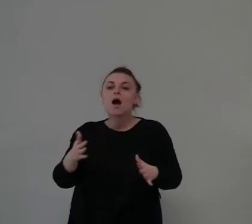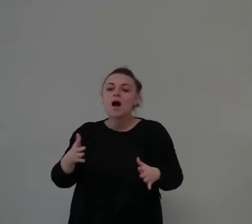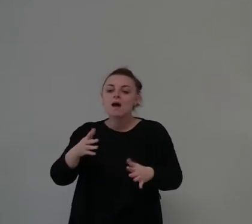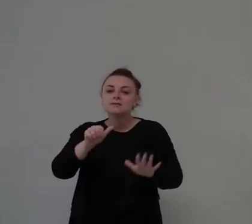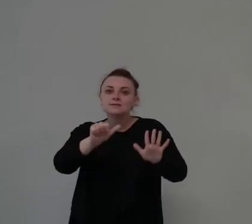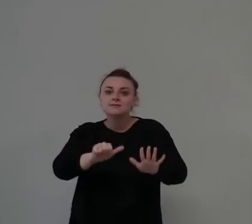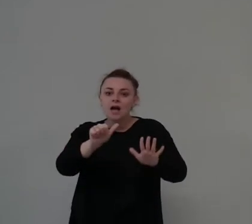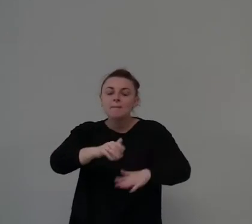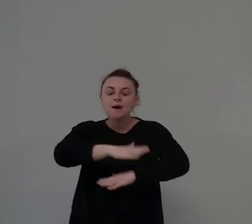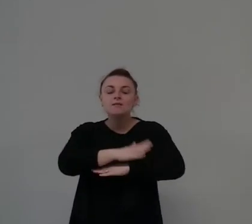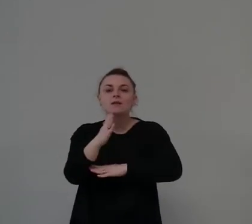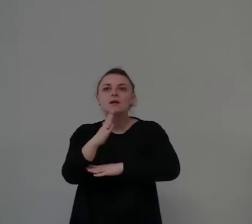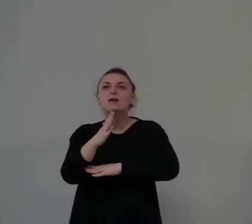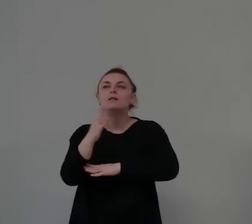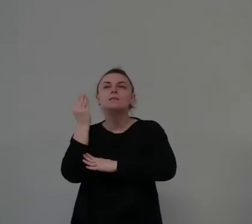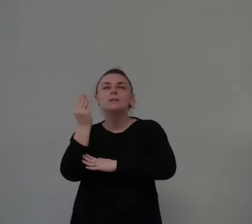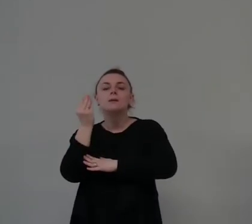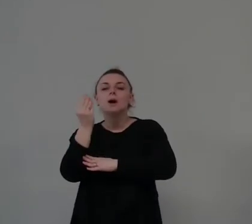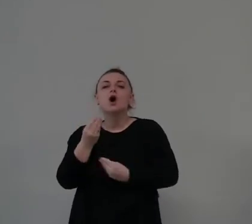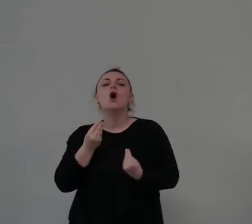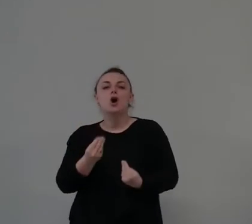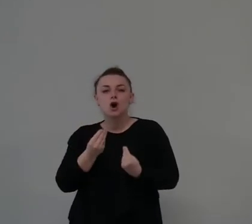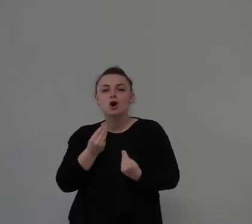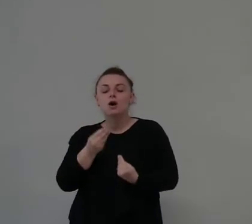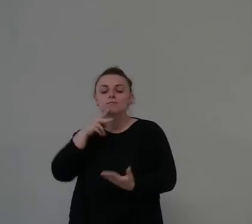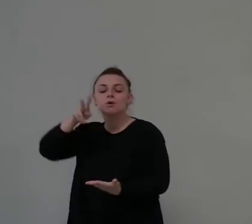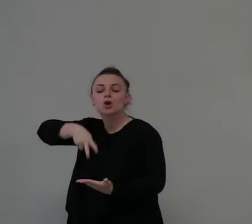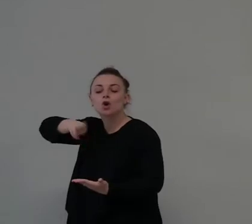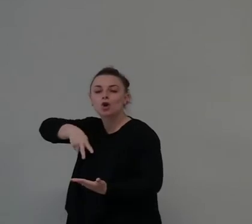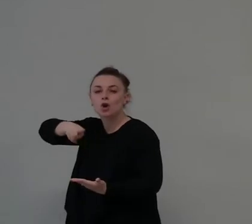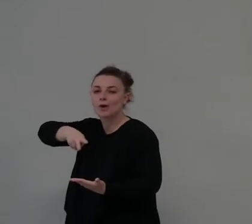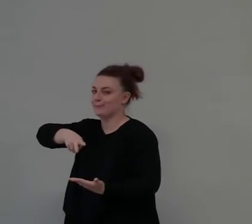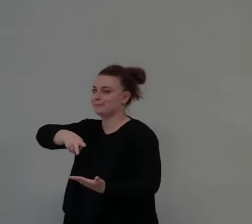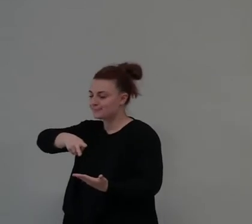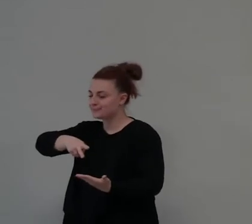mattina, mi viene la voglia di aprire il cellulare e di controllare il mio amico.